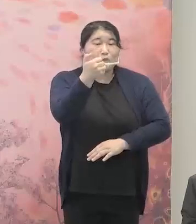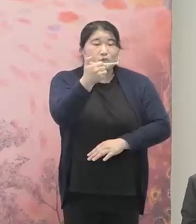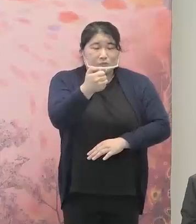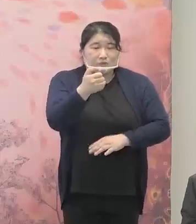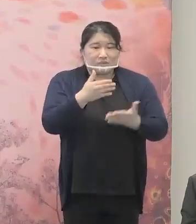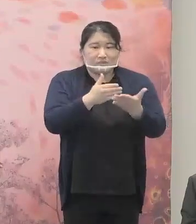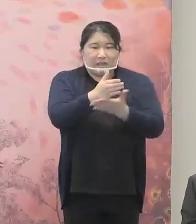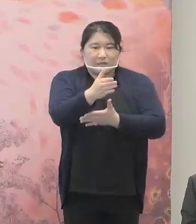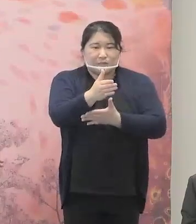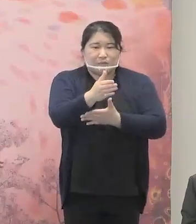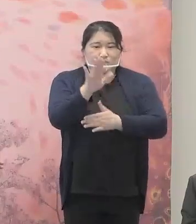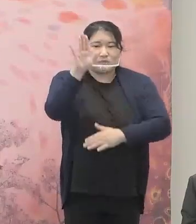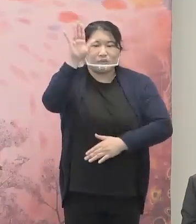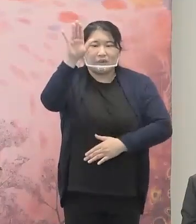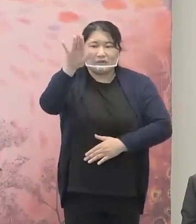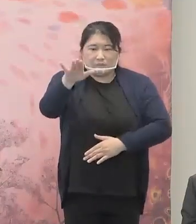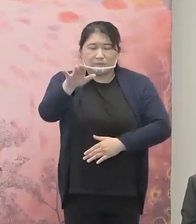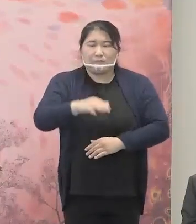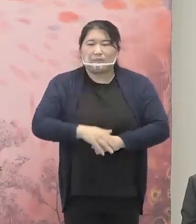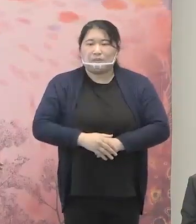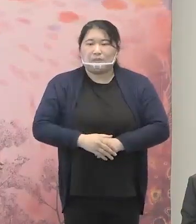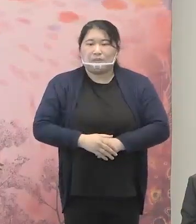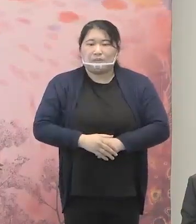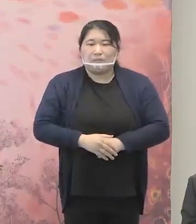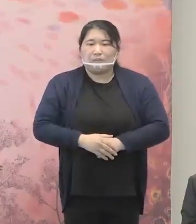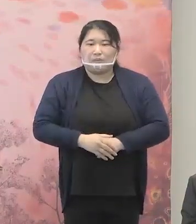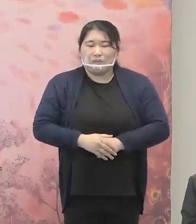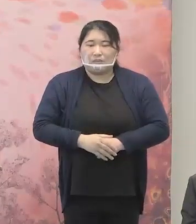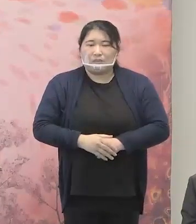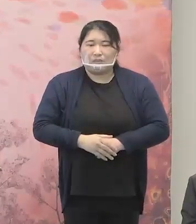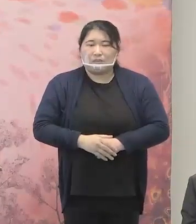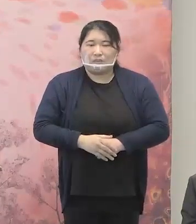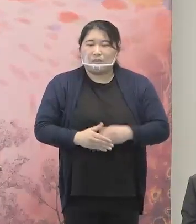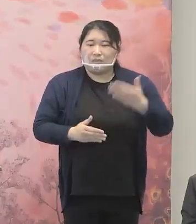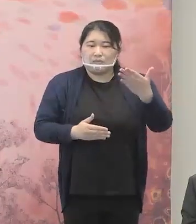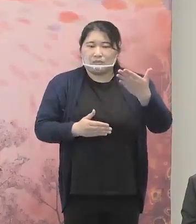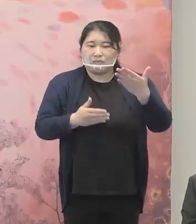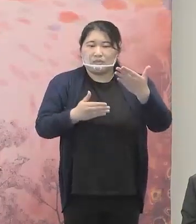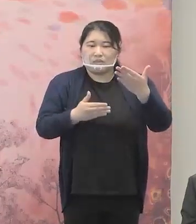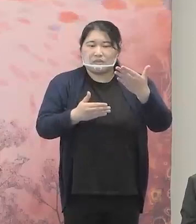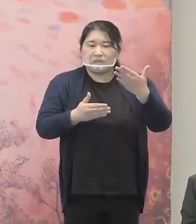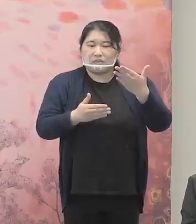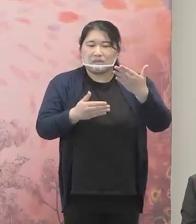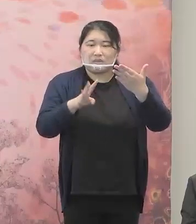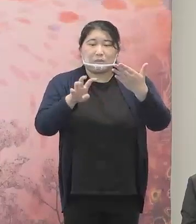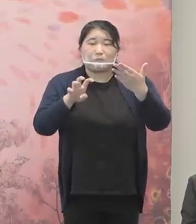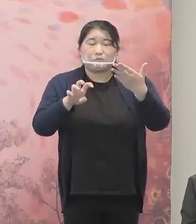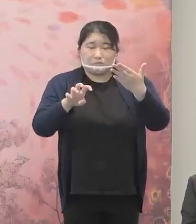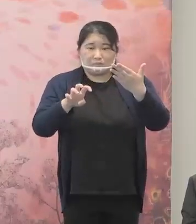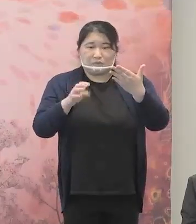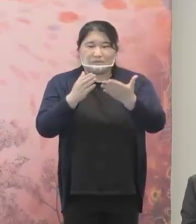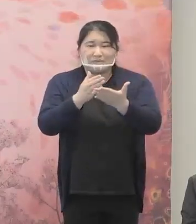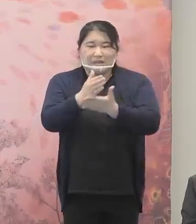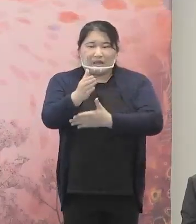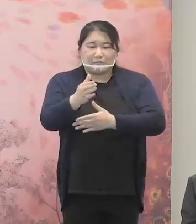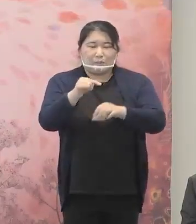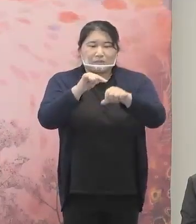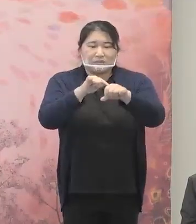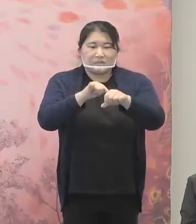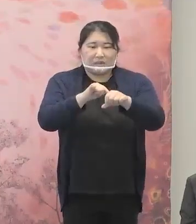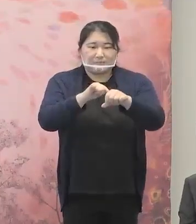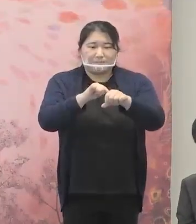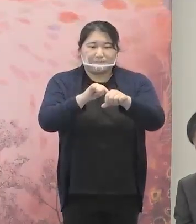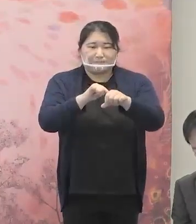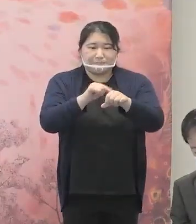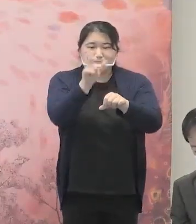。10キロの第2ウェーブ、ハーフマラソンの第2ウェーブが9時40分が最も遅くなるわけですけれども、順次でい